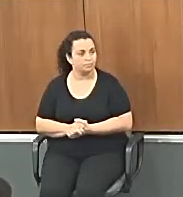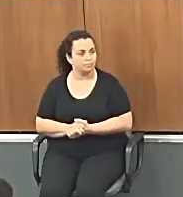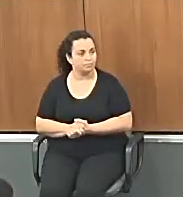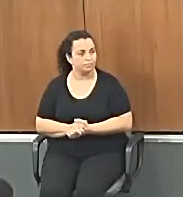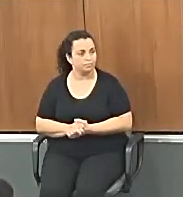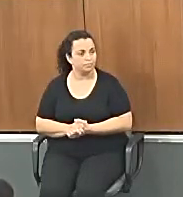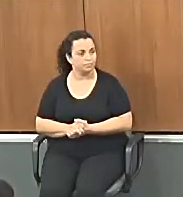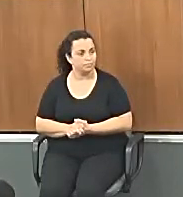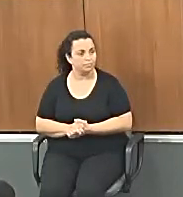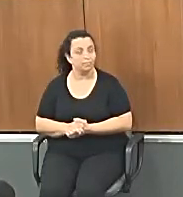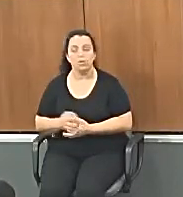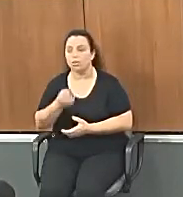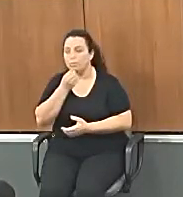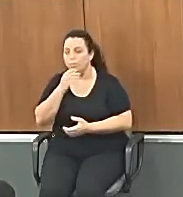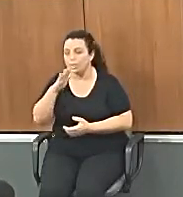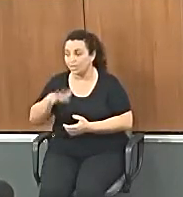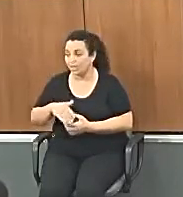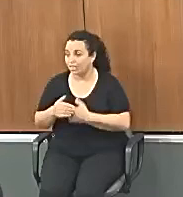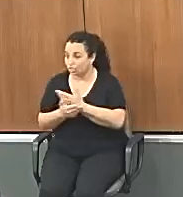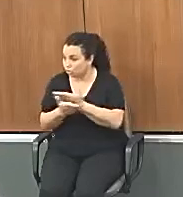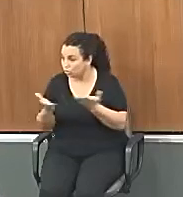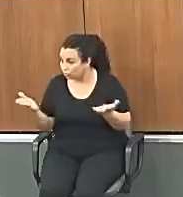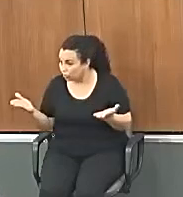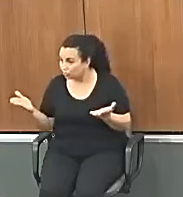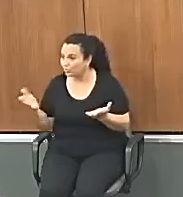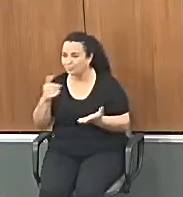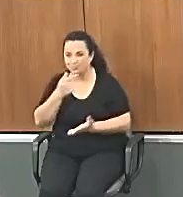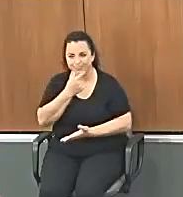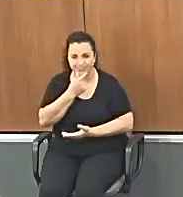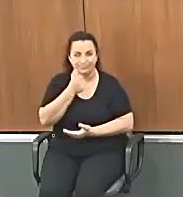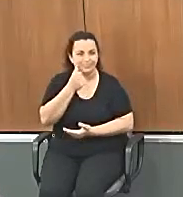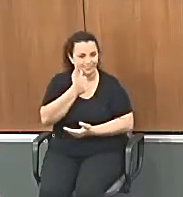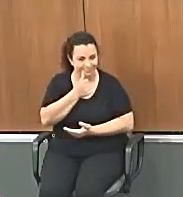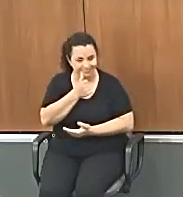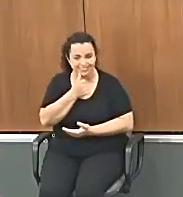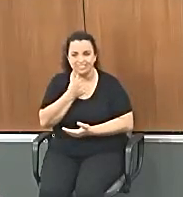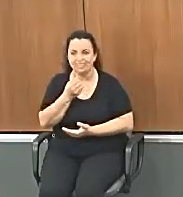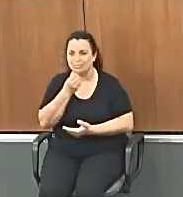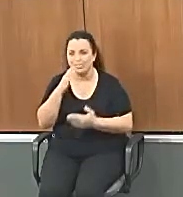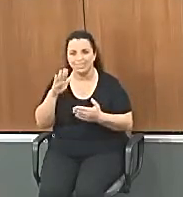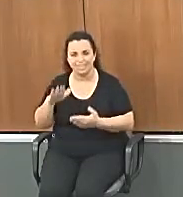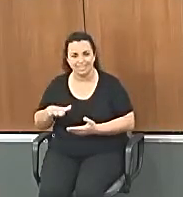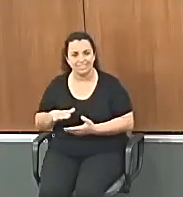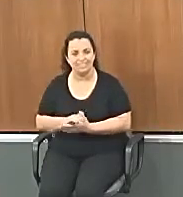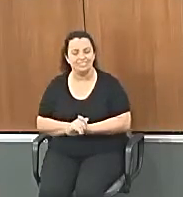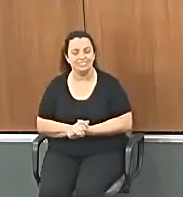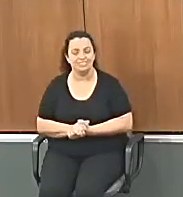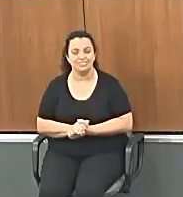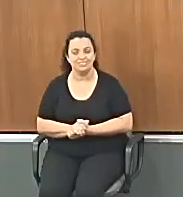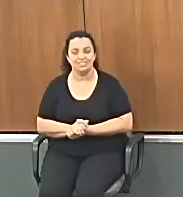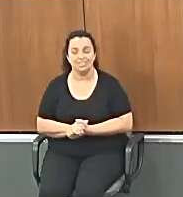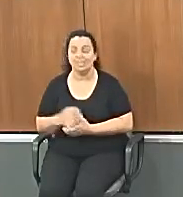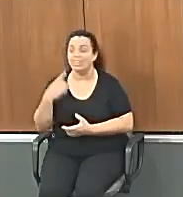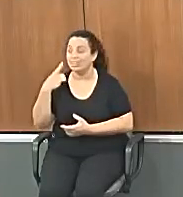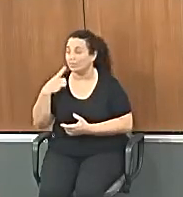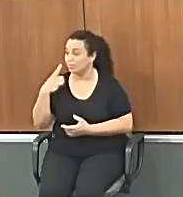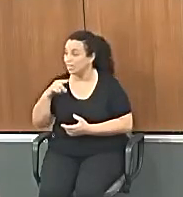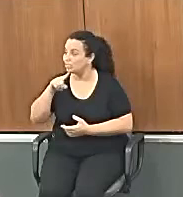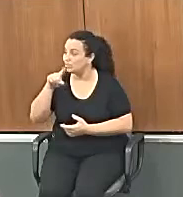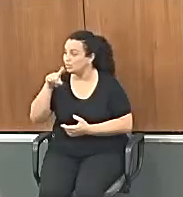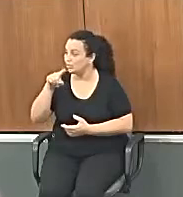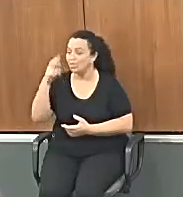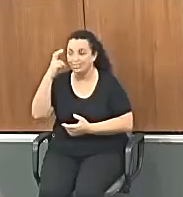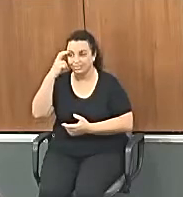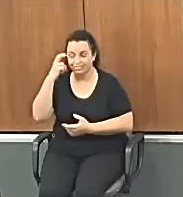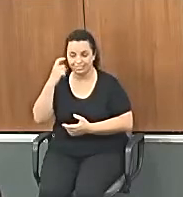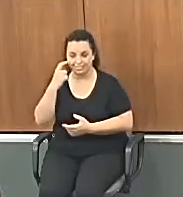boa tarde a todos ea todos né o deputado josé guilherme eu